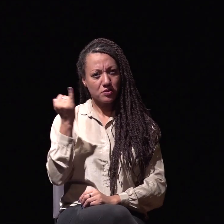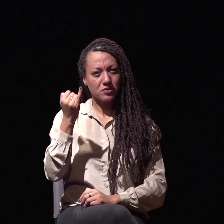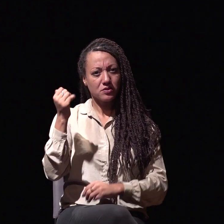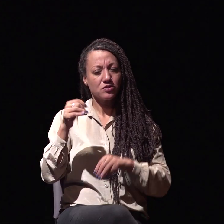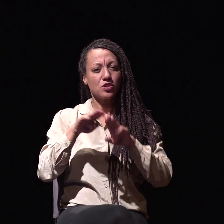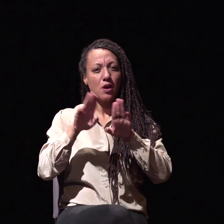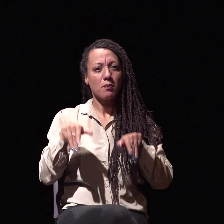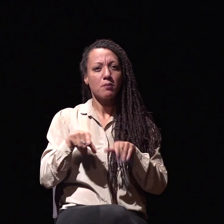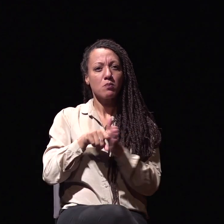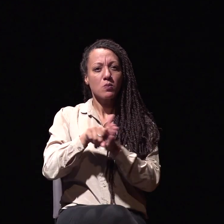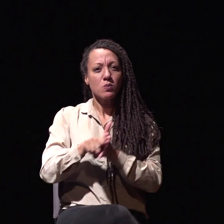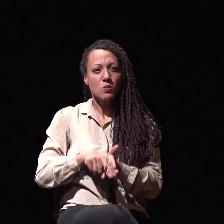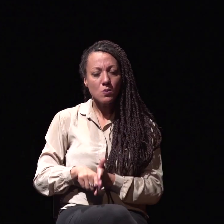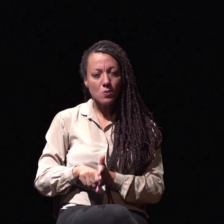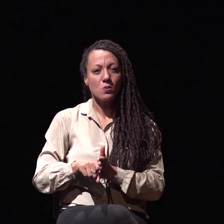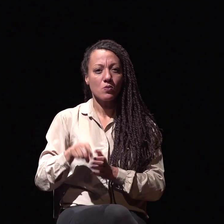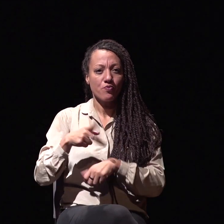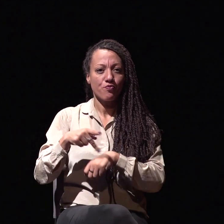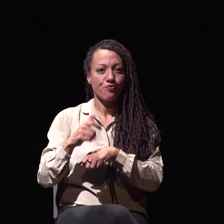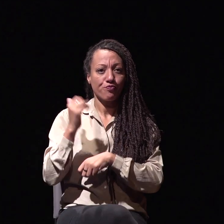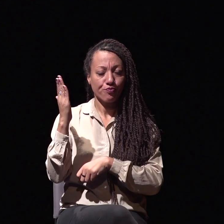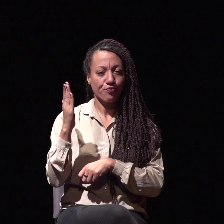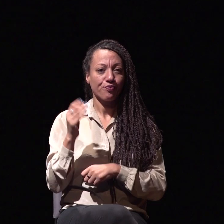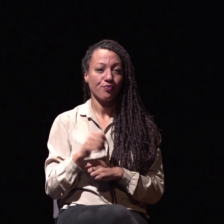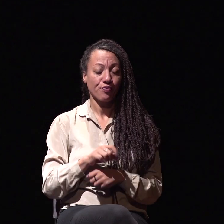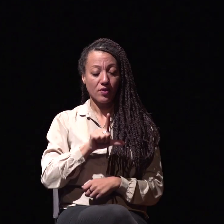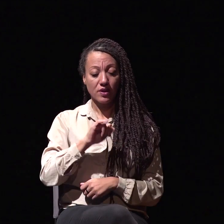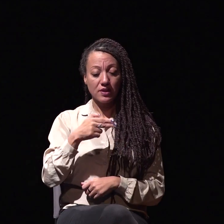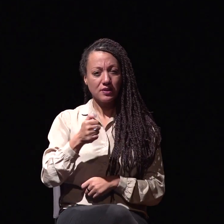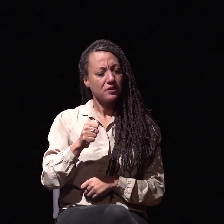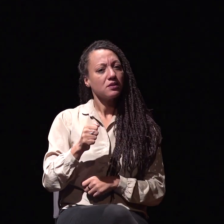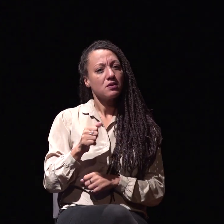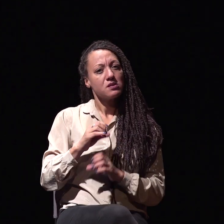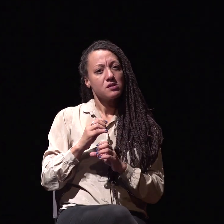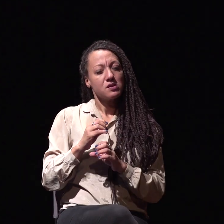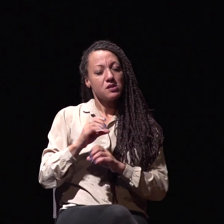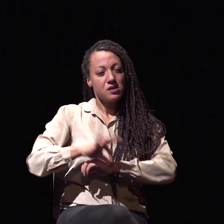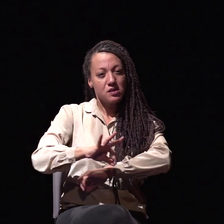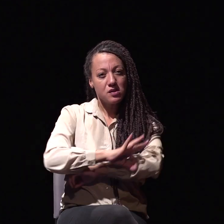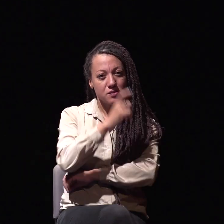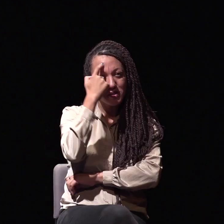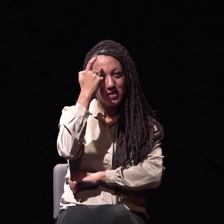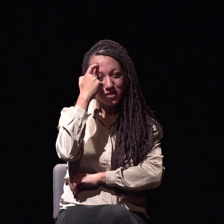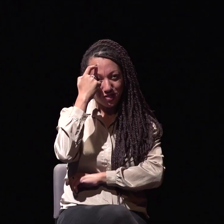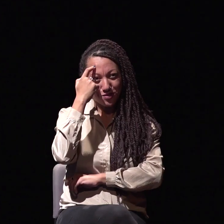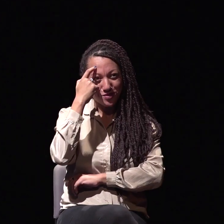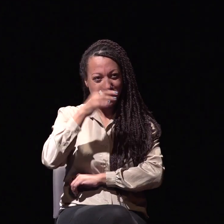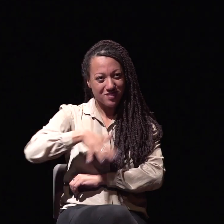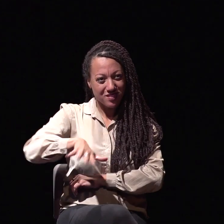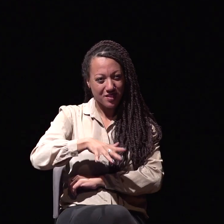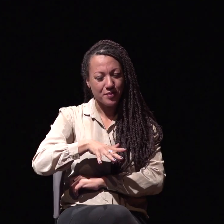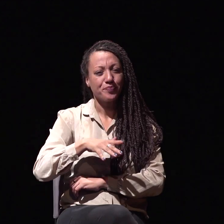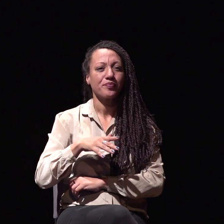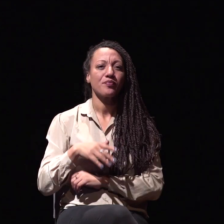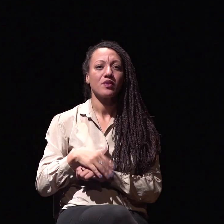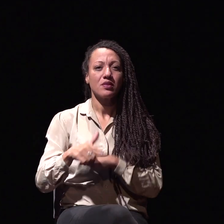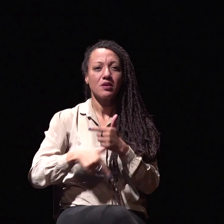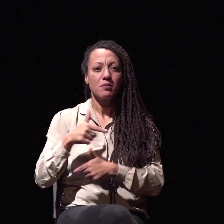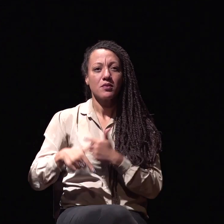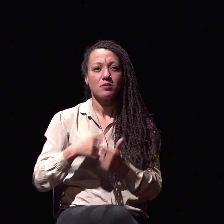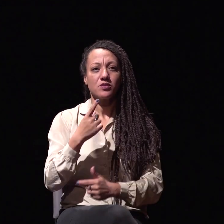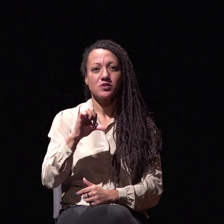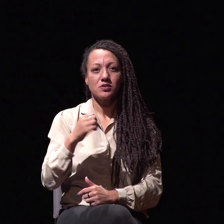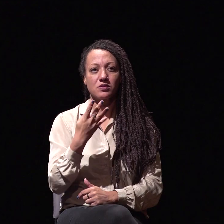internacional. Lina Bobardi foi uma arquiteta e pensadora da arquitetura. Em seu trabalho desde os anos 40, na Itália, até o